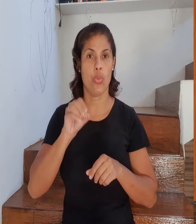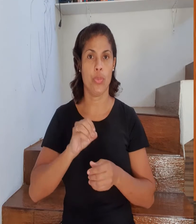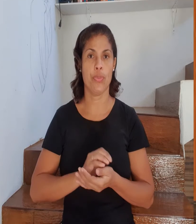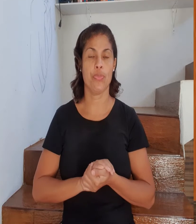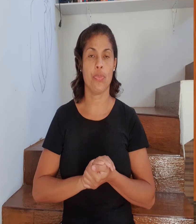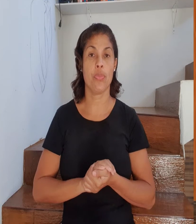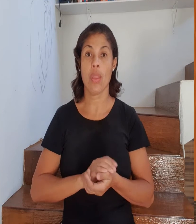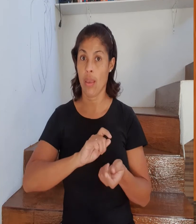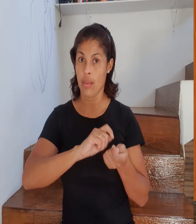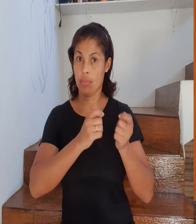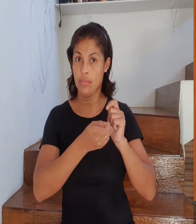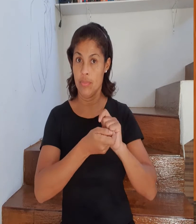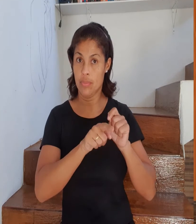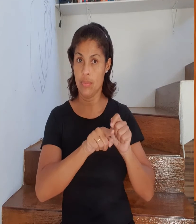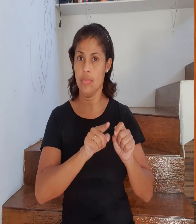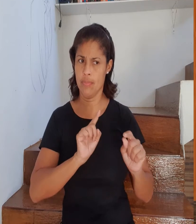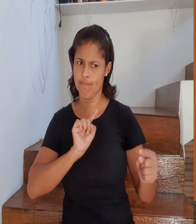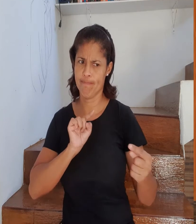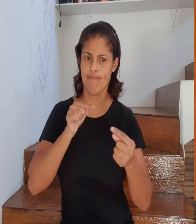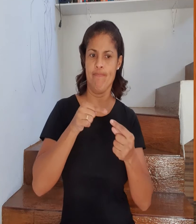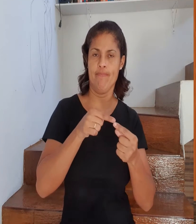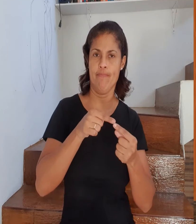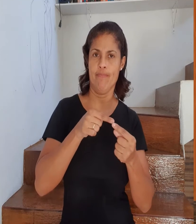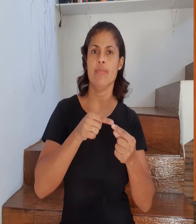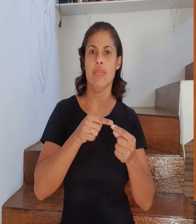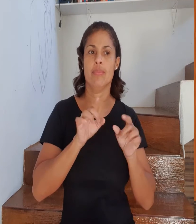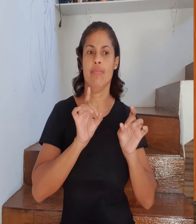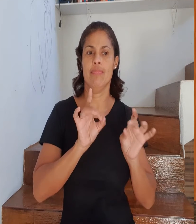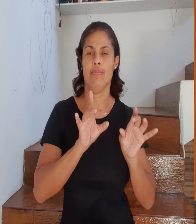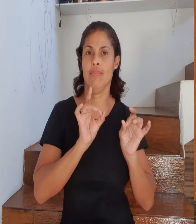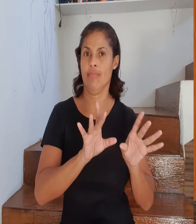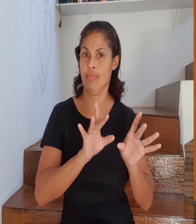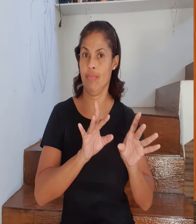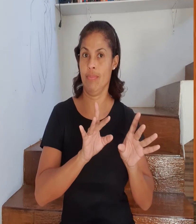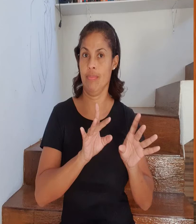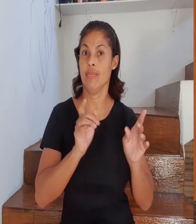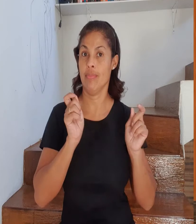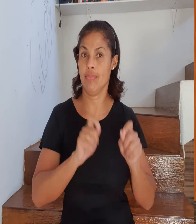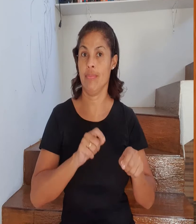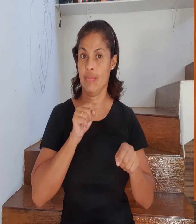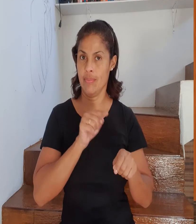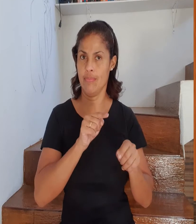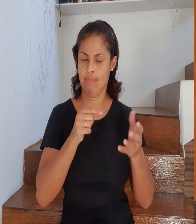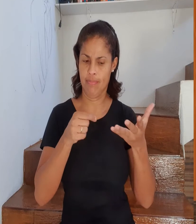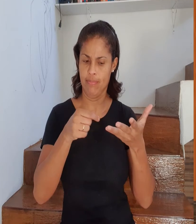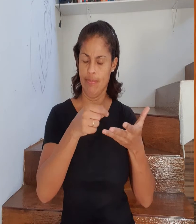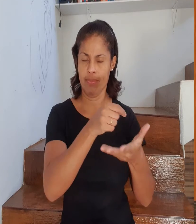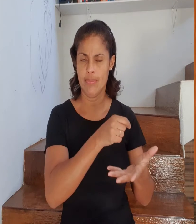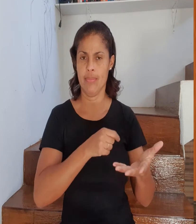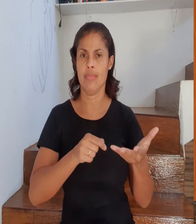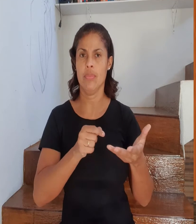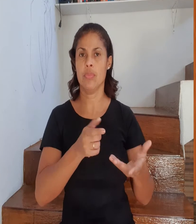Você já sabe que a imunidade adaptativa é específica e especializada, e que é por meio de